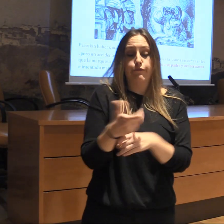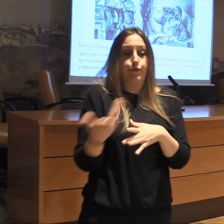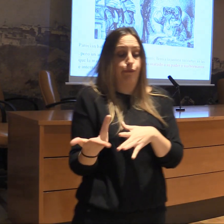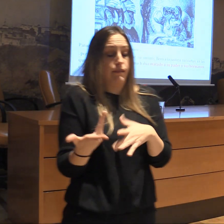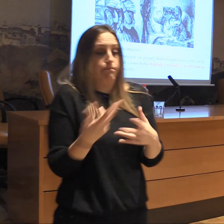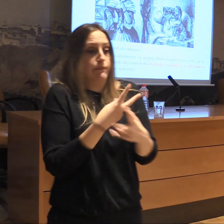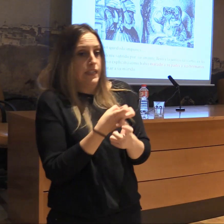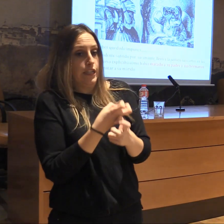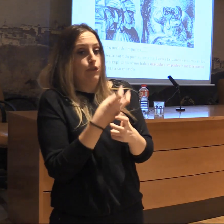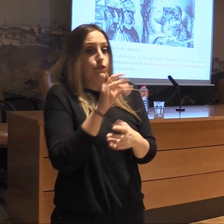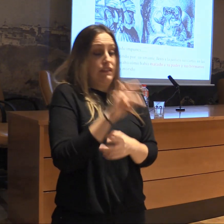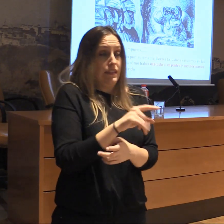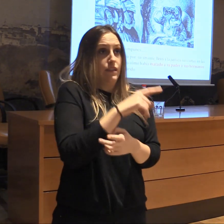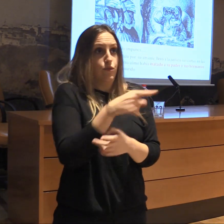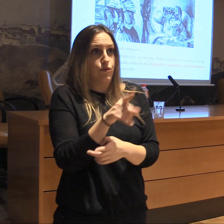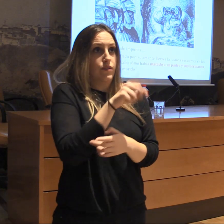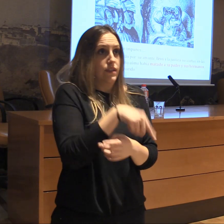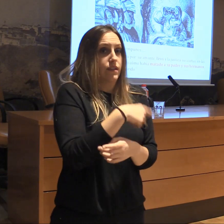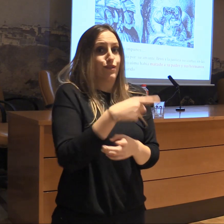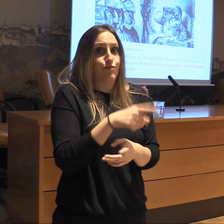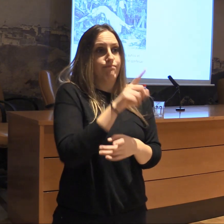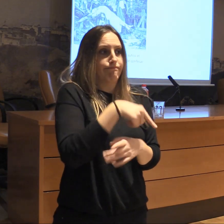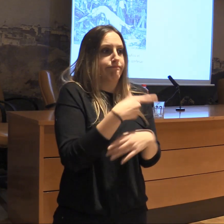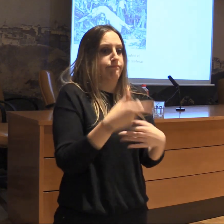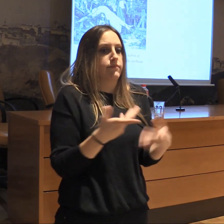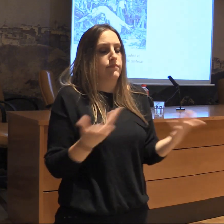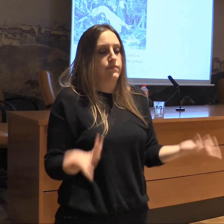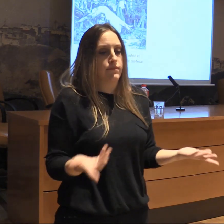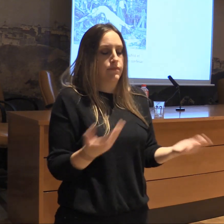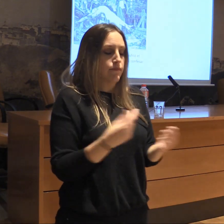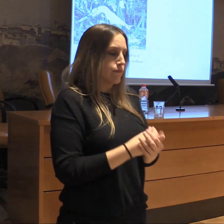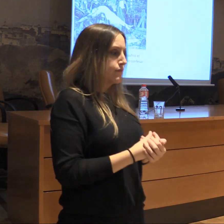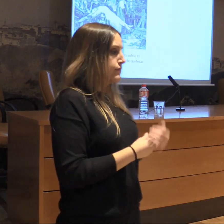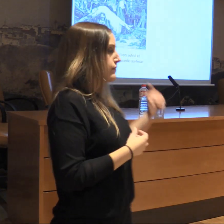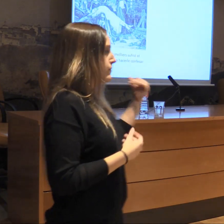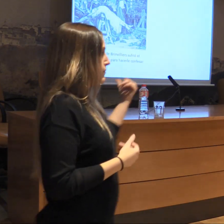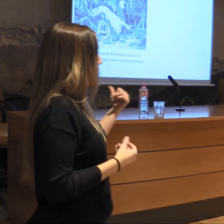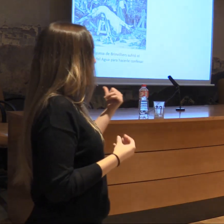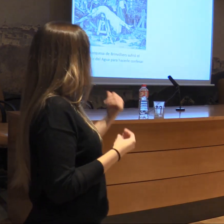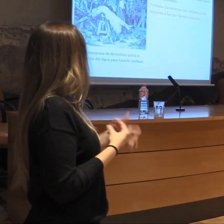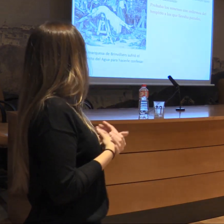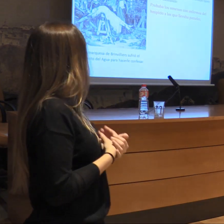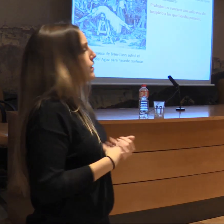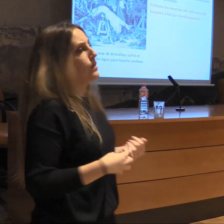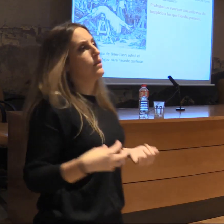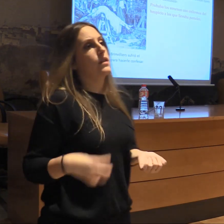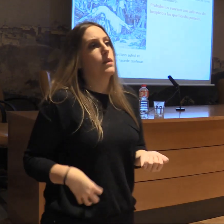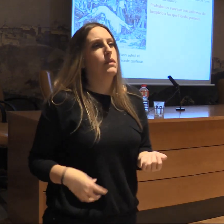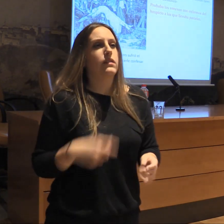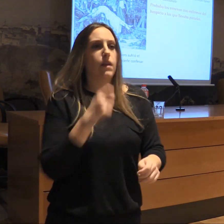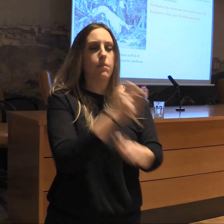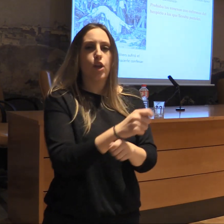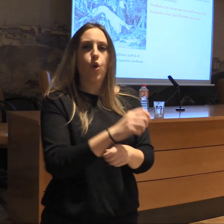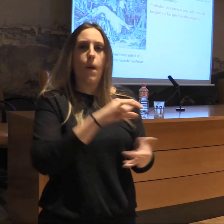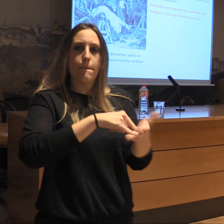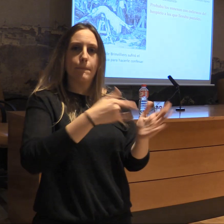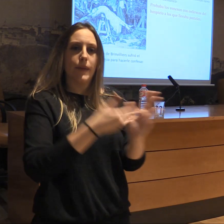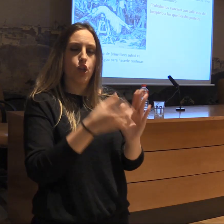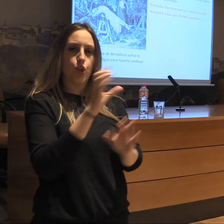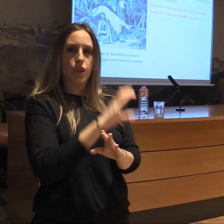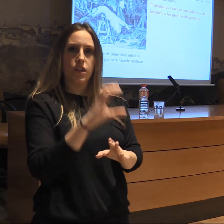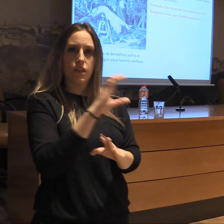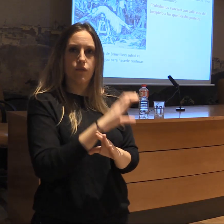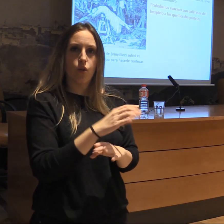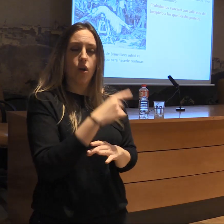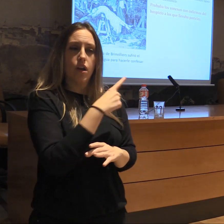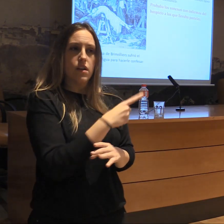Bueno, la marquesa de Brinvilliers en realidad aplicó el método científico porque ella probaba la